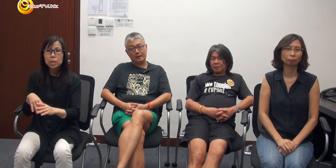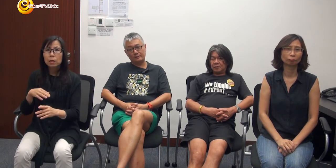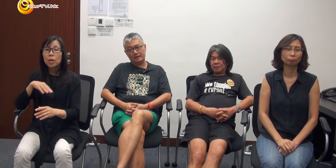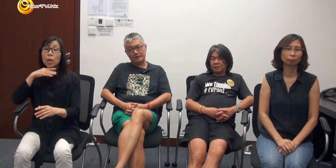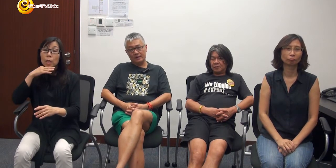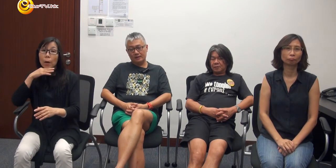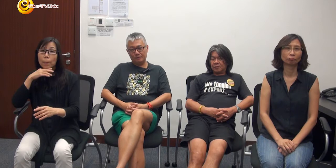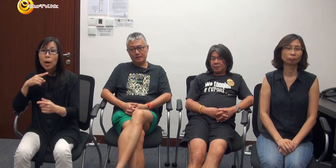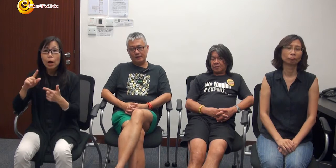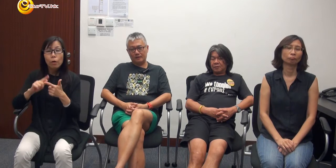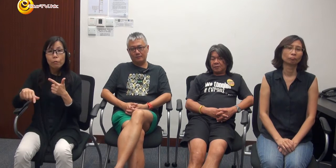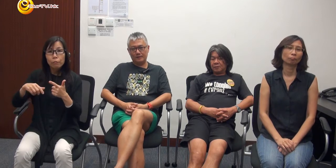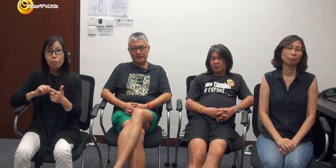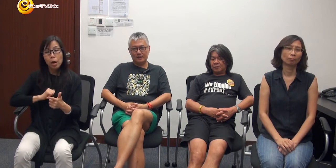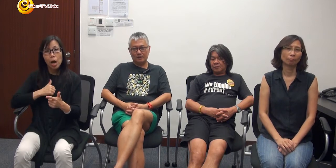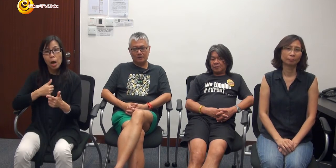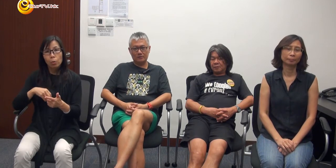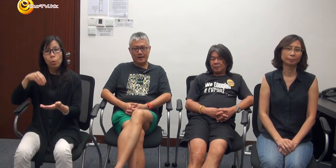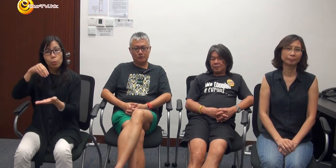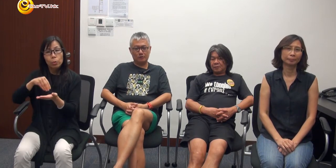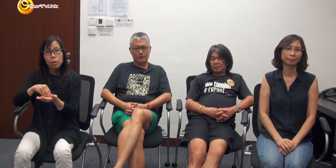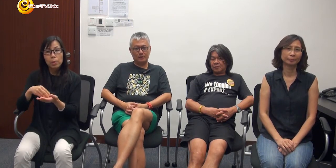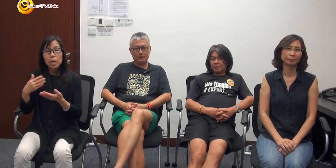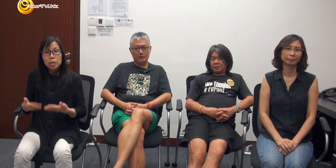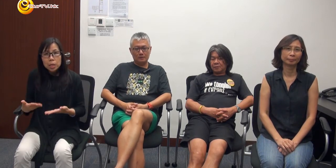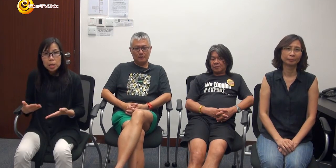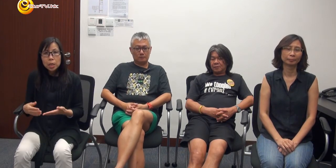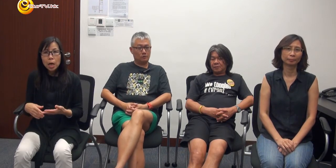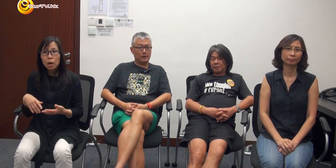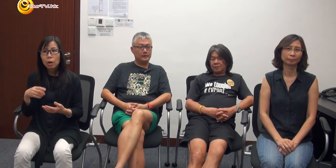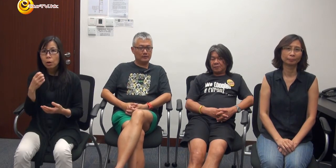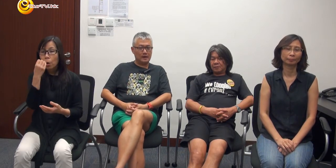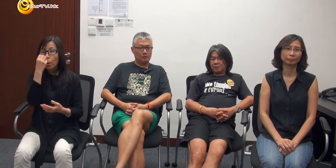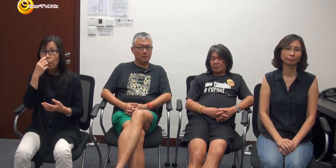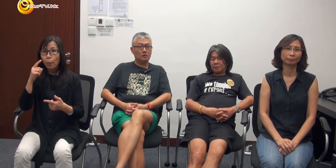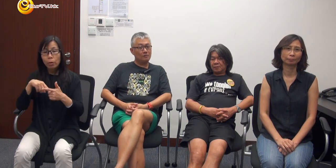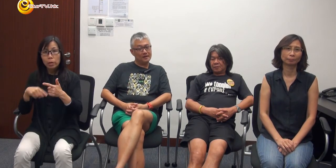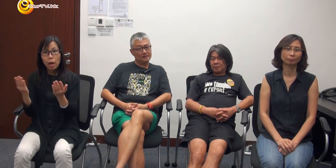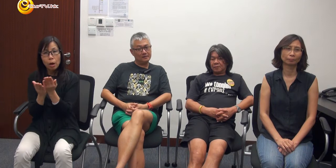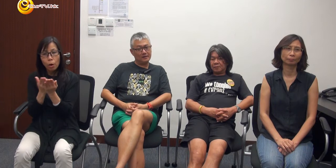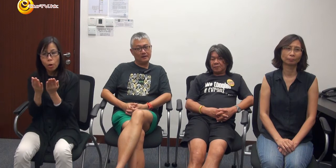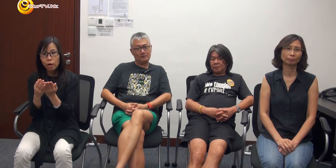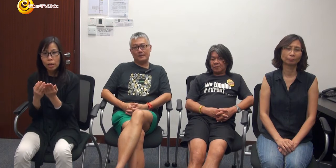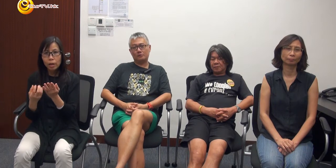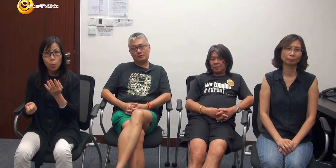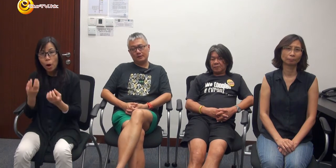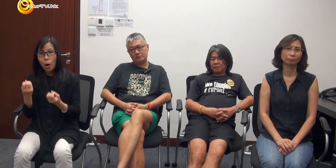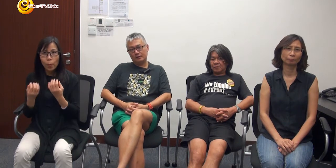定啊嘛。咁所以其實我諗而家港大校園裏邊咧，除咗係熱鬧、多花新石同埋有水抽之外